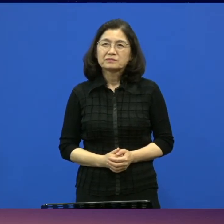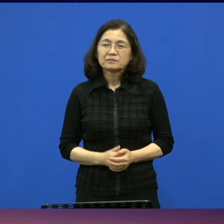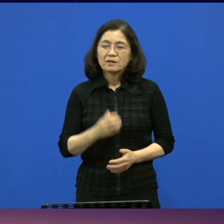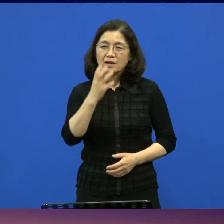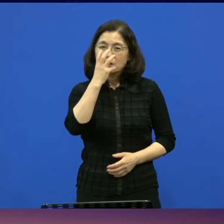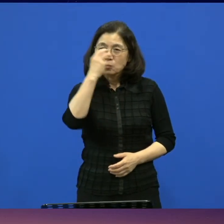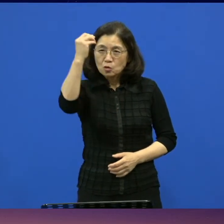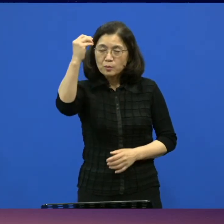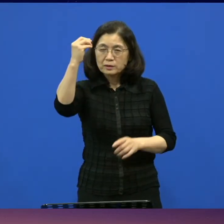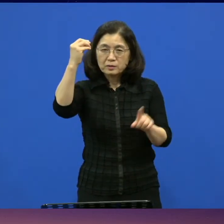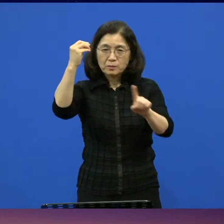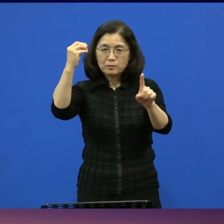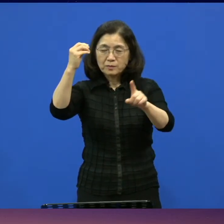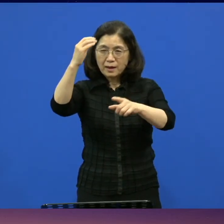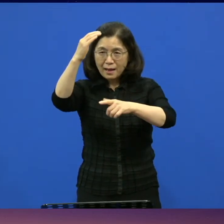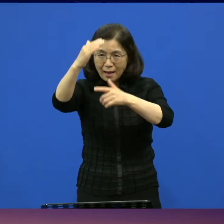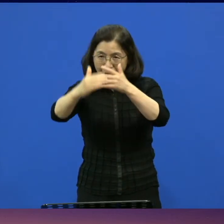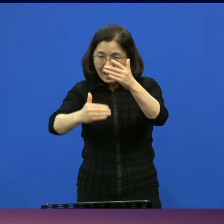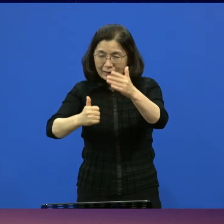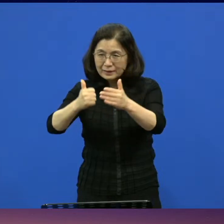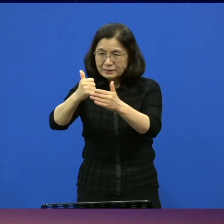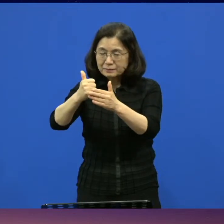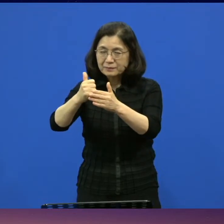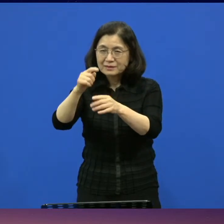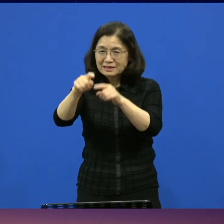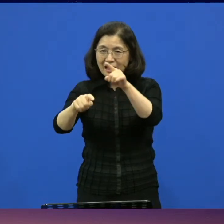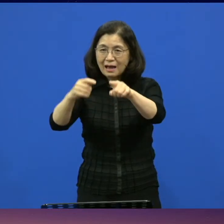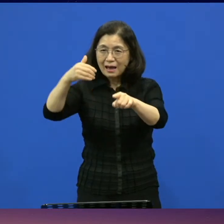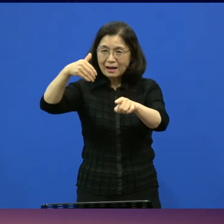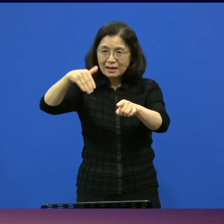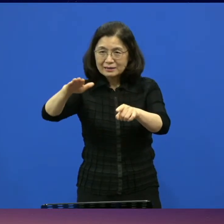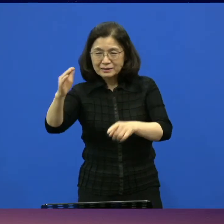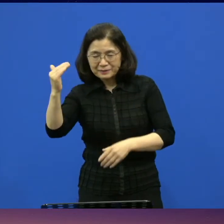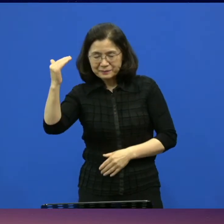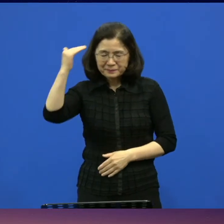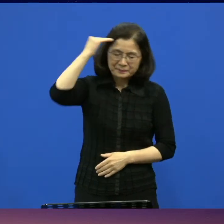교만은 하나님에게로 나아가는 일에 최대 걸림돌이에요.